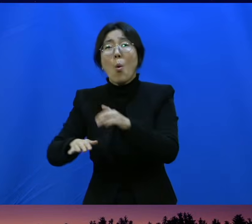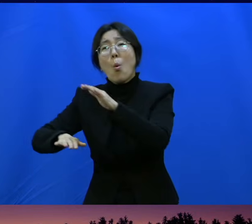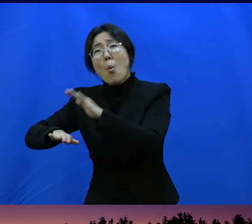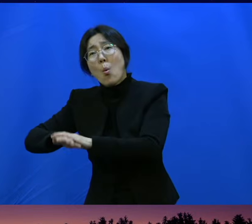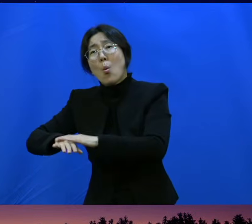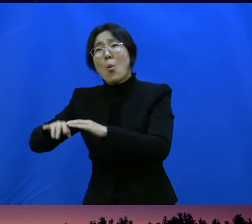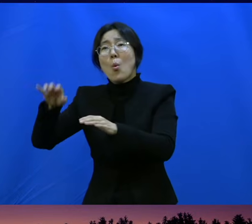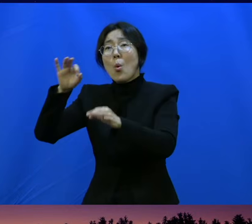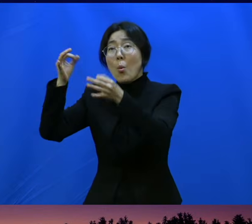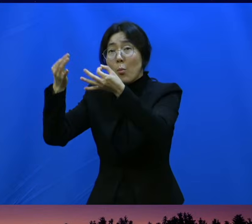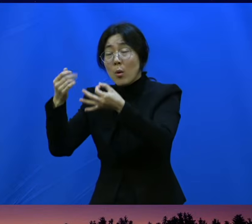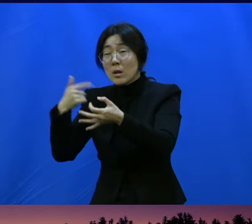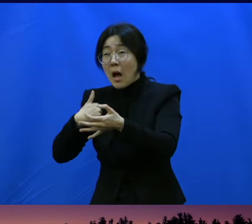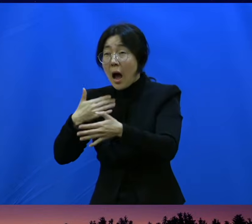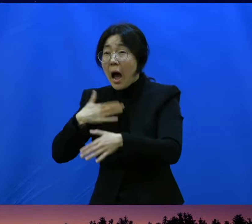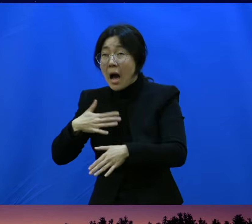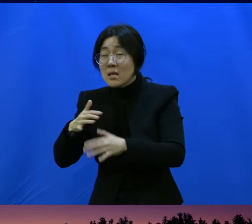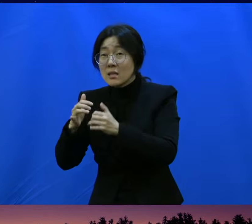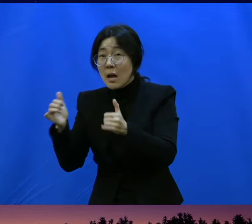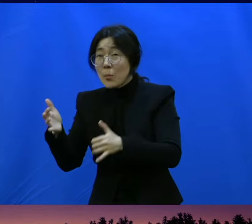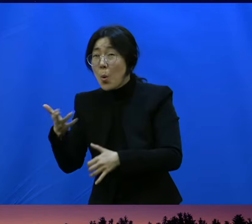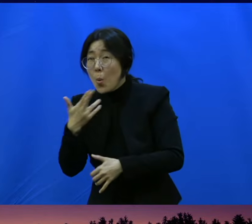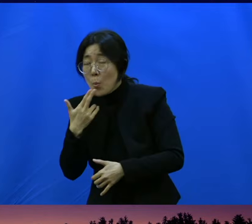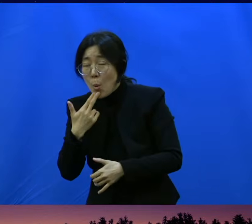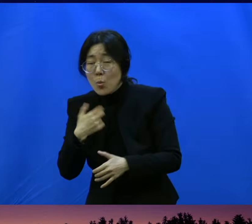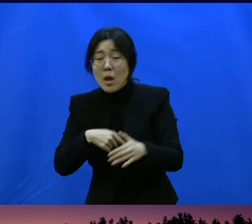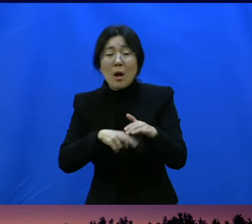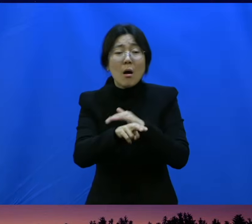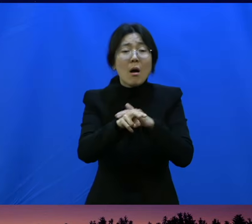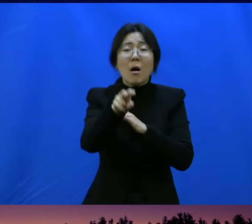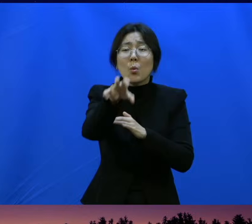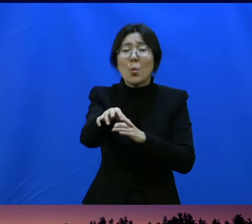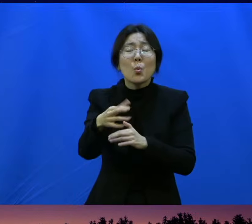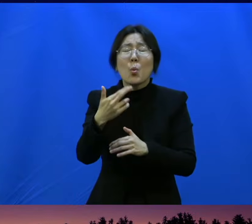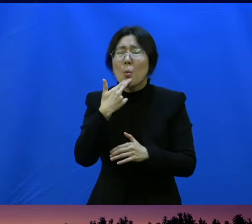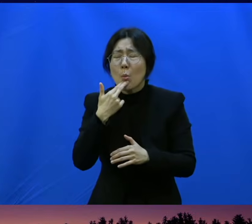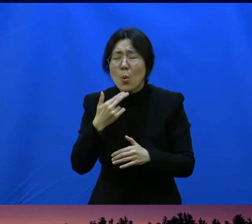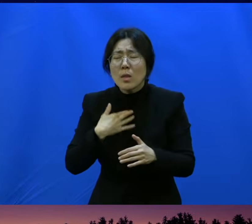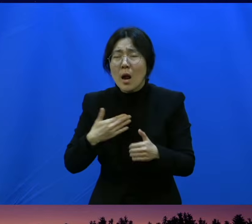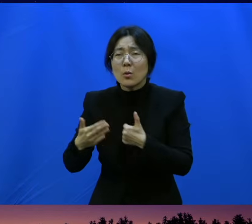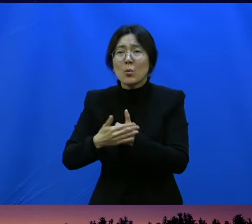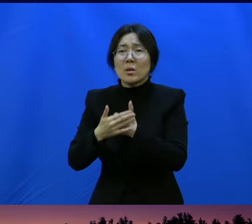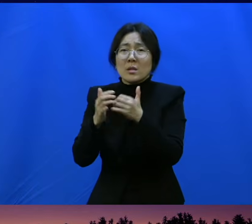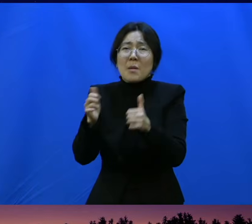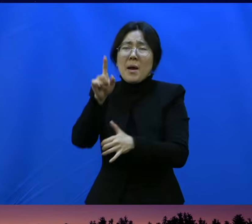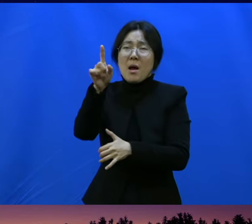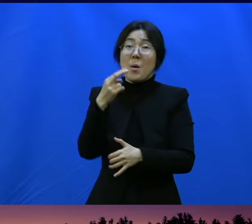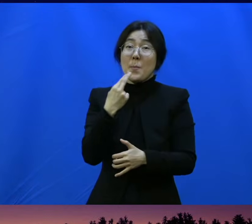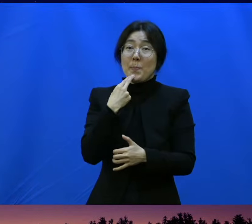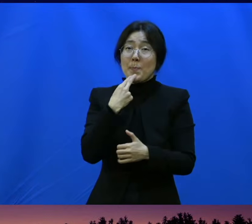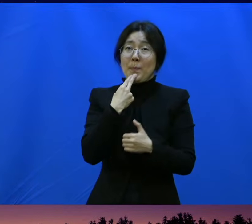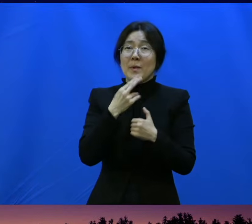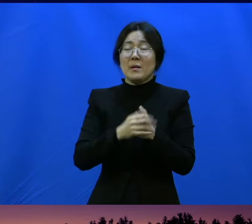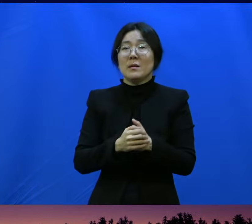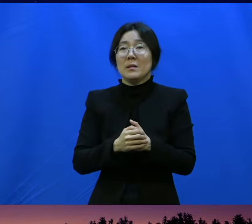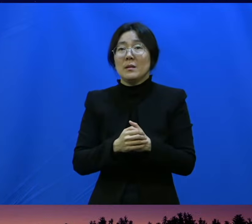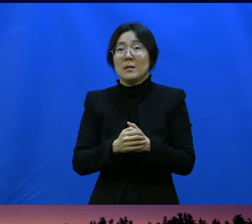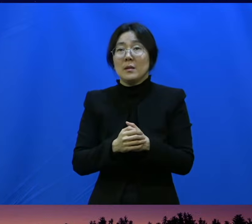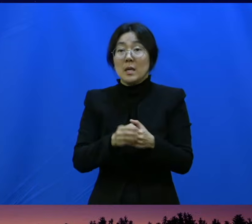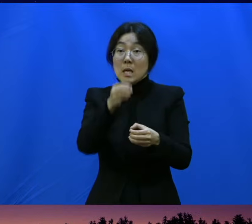나를 아는 이도 없고 나의 피난처도 없고 내 영혼을 돌보는 이도 없나이다. 자, 이 시를